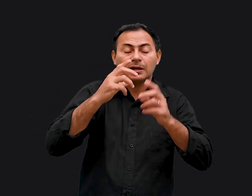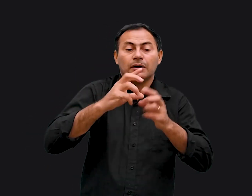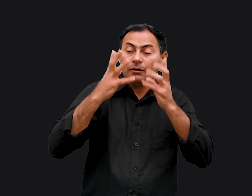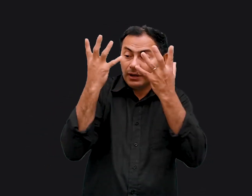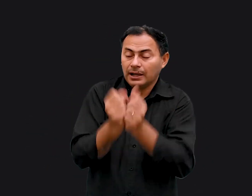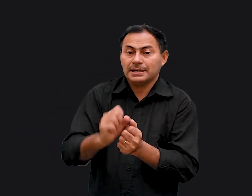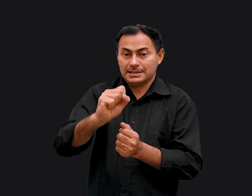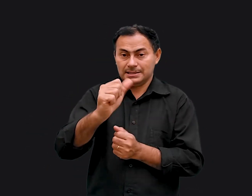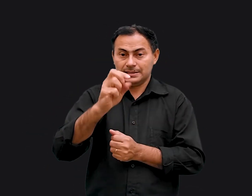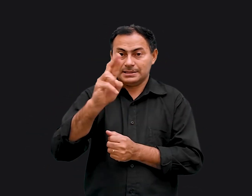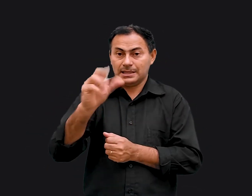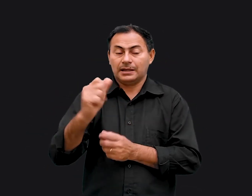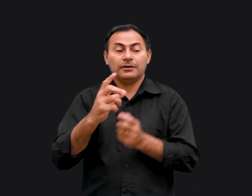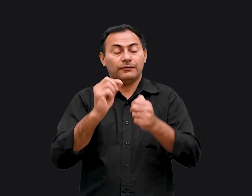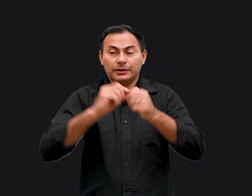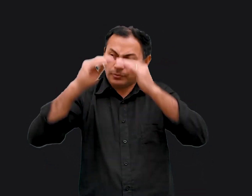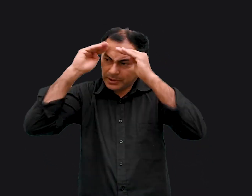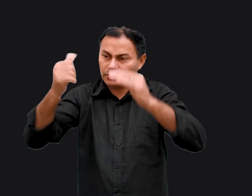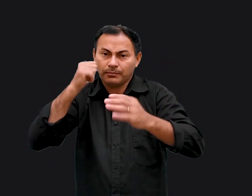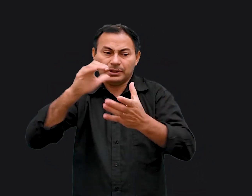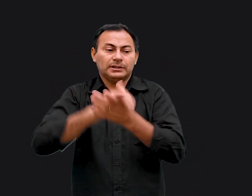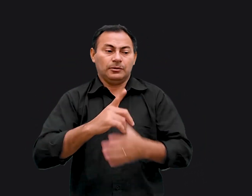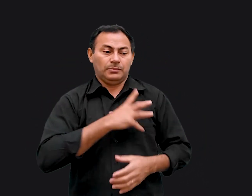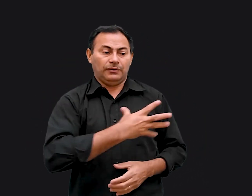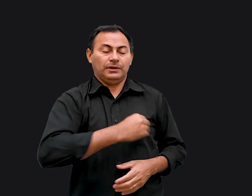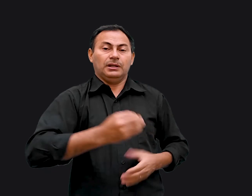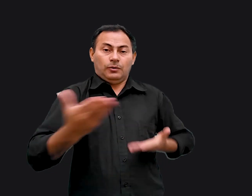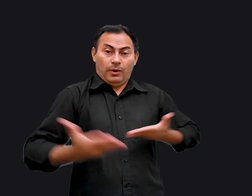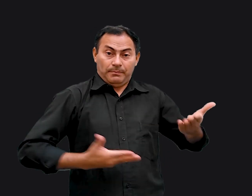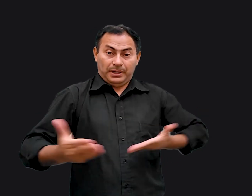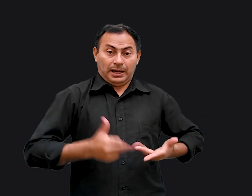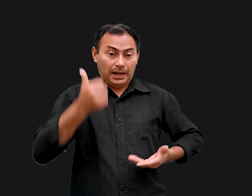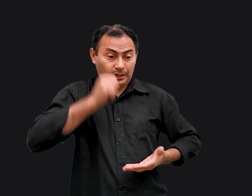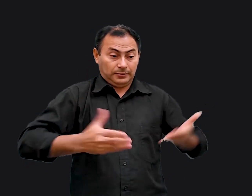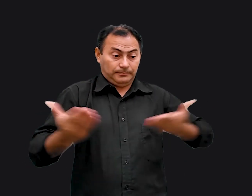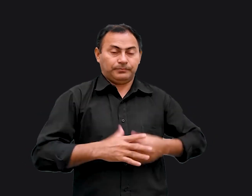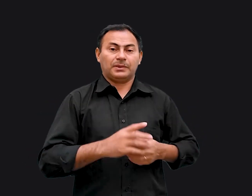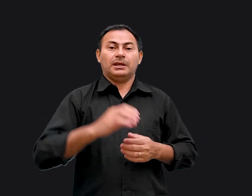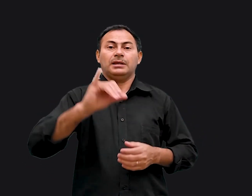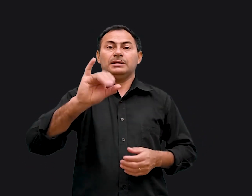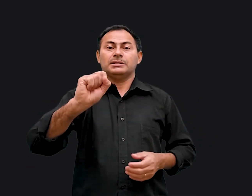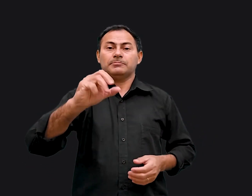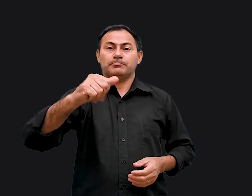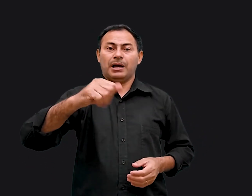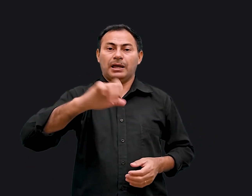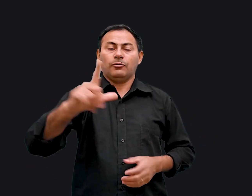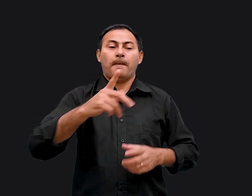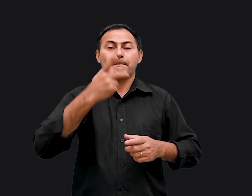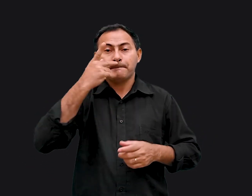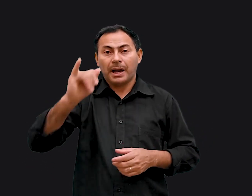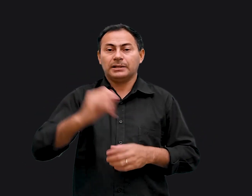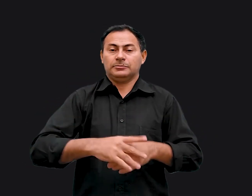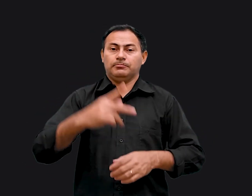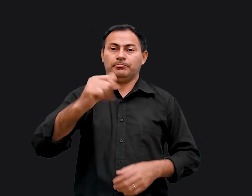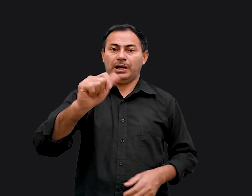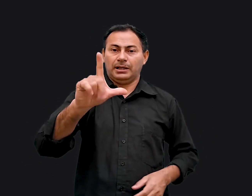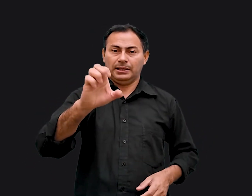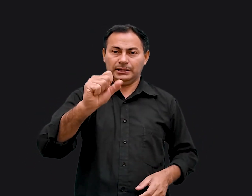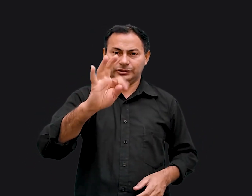a Sara, mas ele fez o que ela queria e teve um filho com a empregada. Ismael é o pai dos palestinos de hoje. E agora